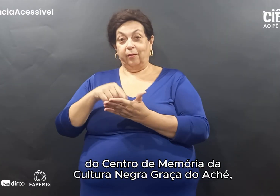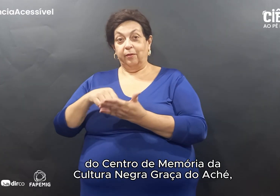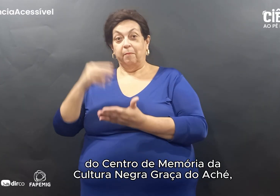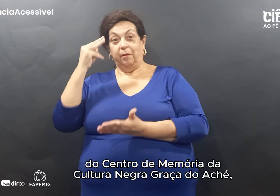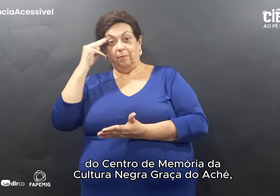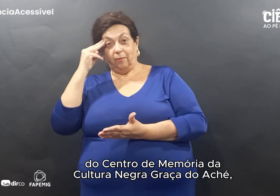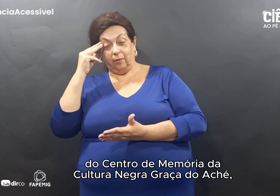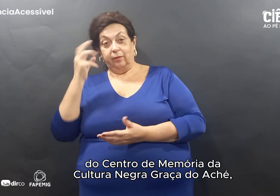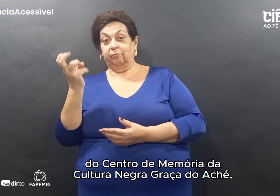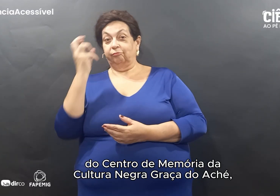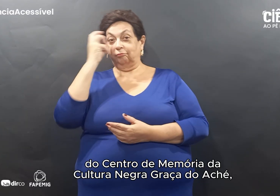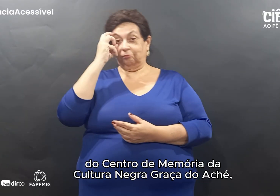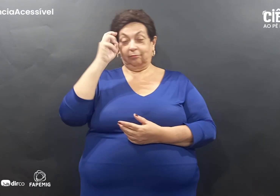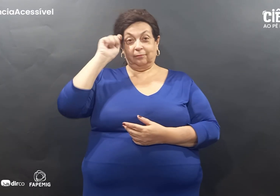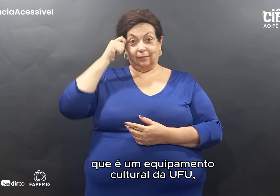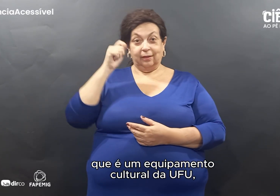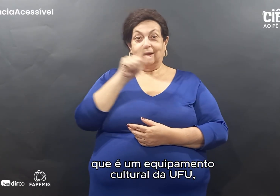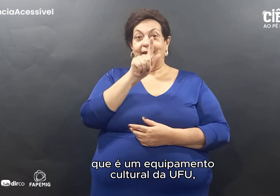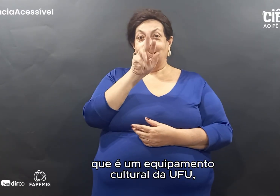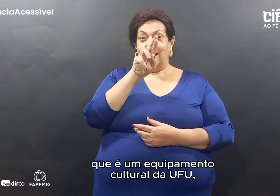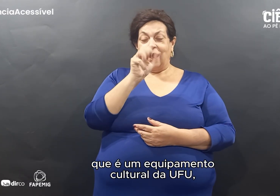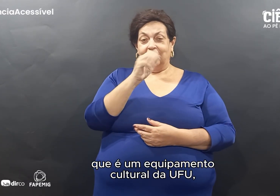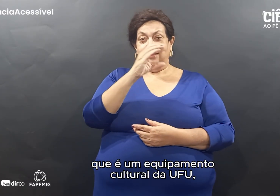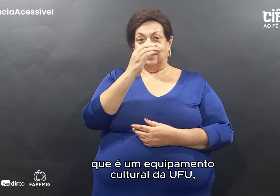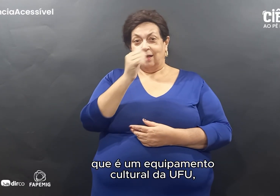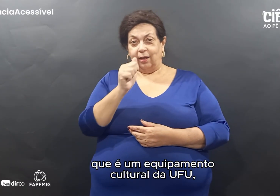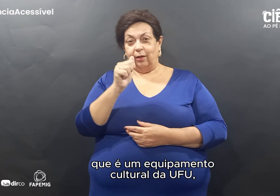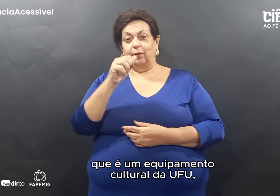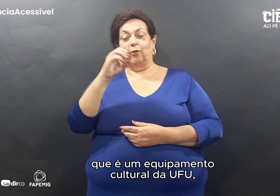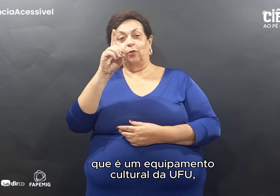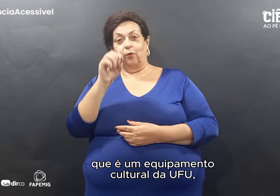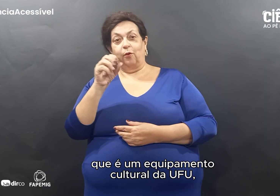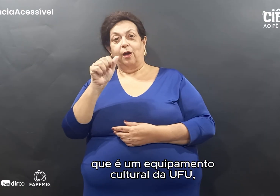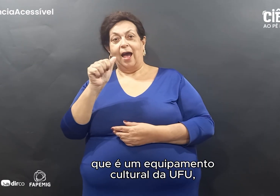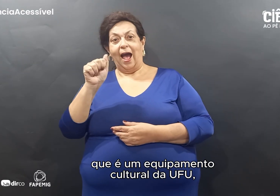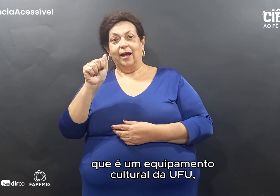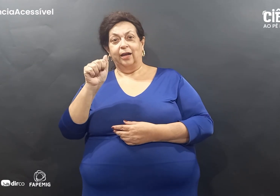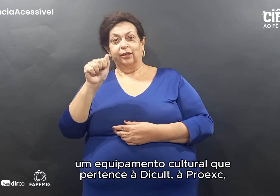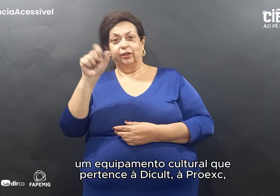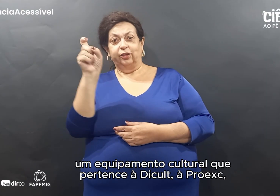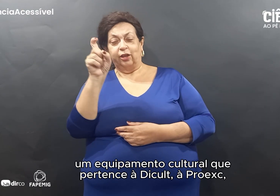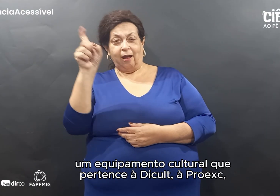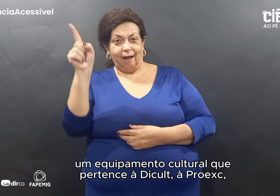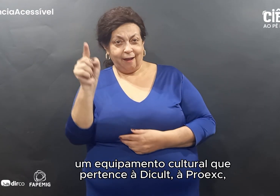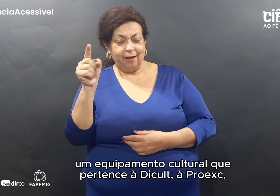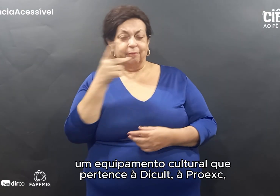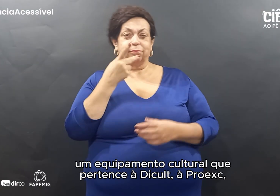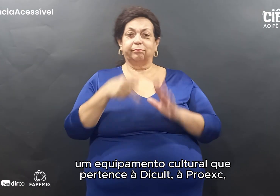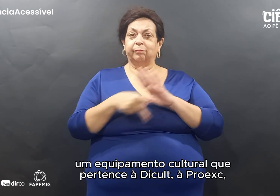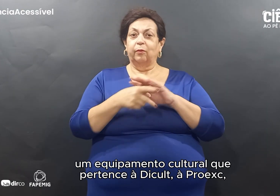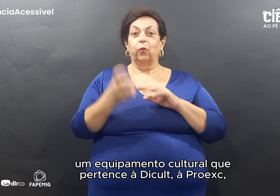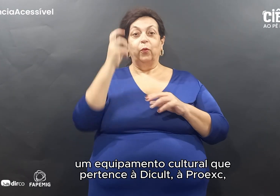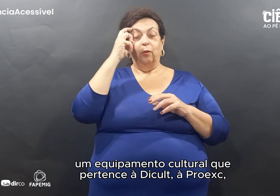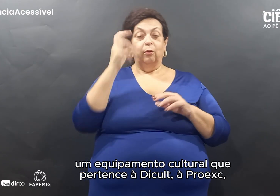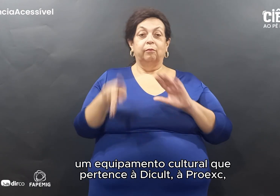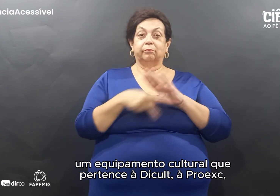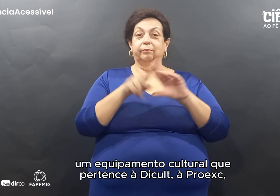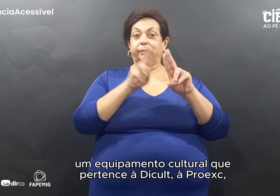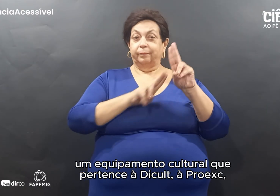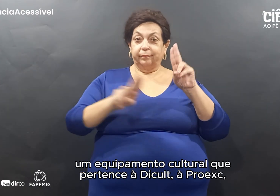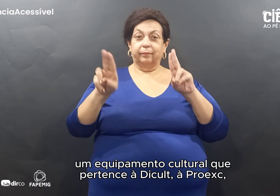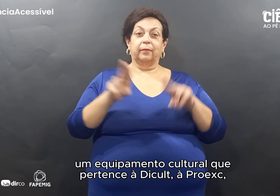Memória da Cultura Negra Graça do Axé, que é um equipamento cultural da UFO, né? Um equipamento cultural que pertence aí